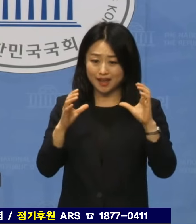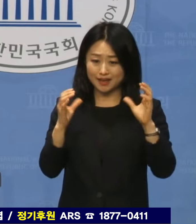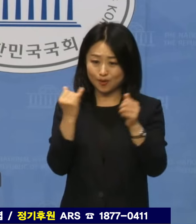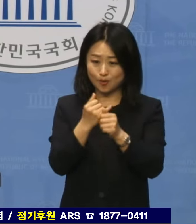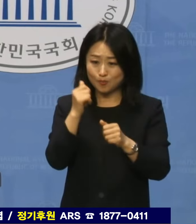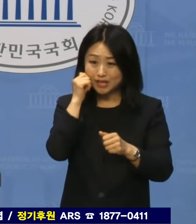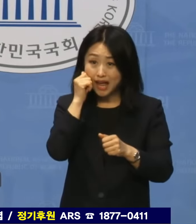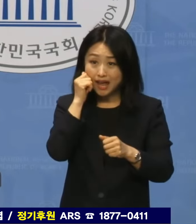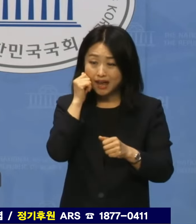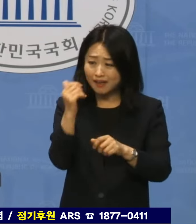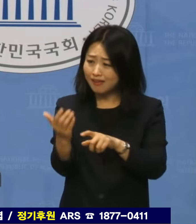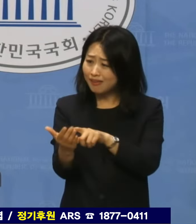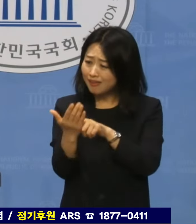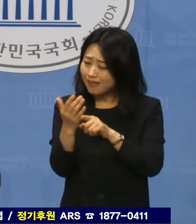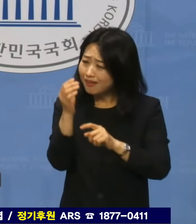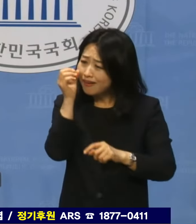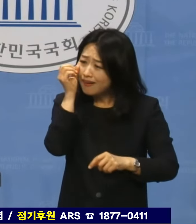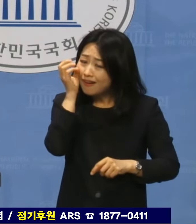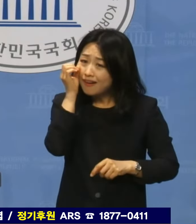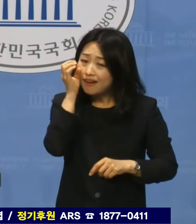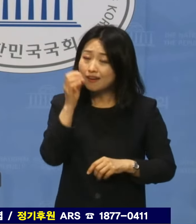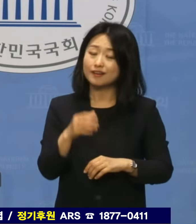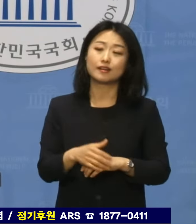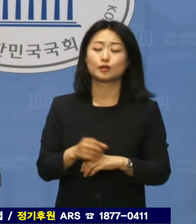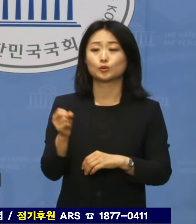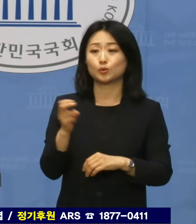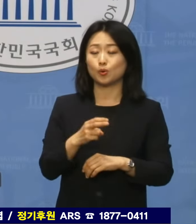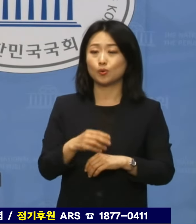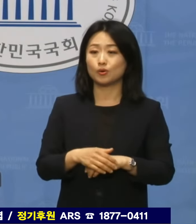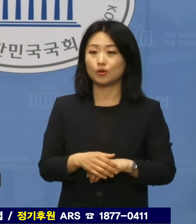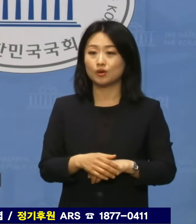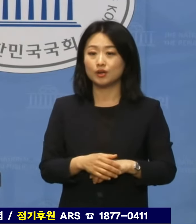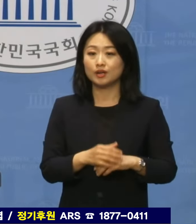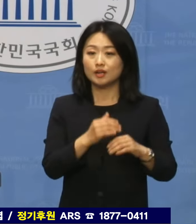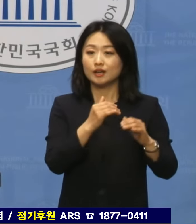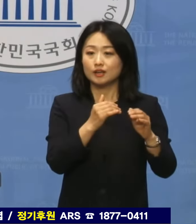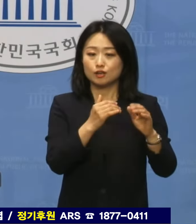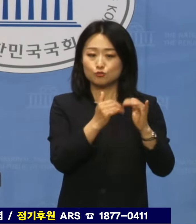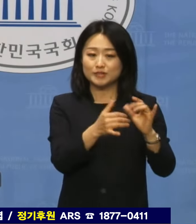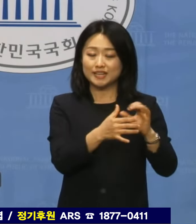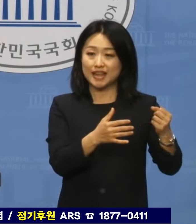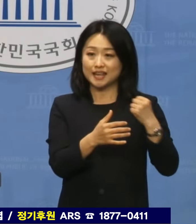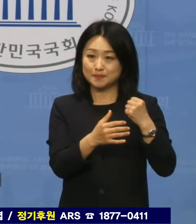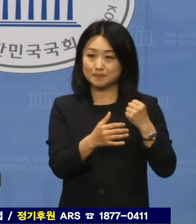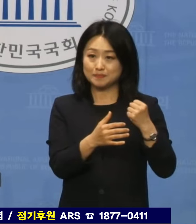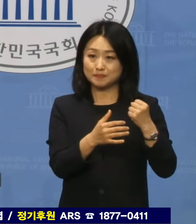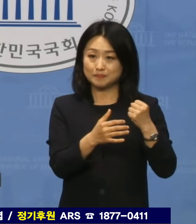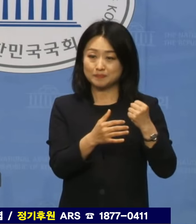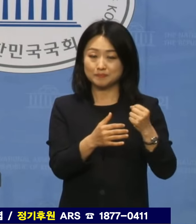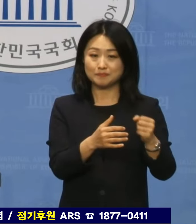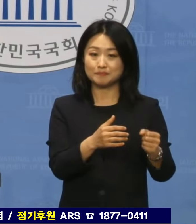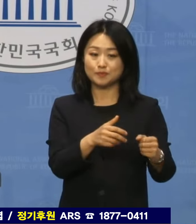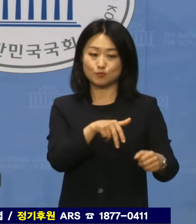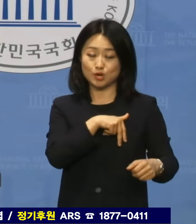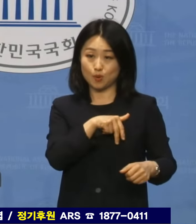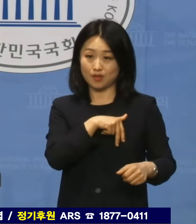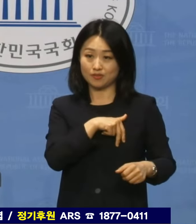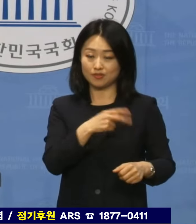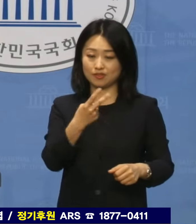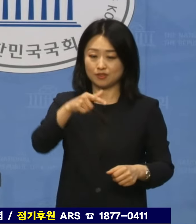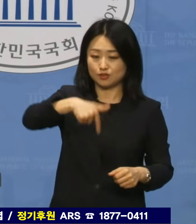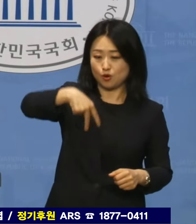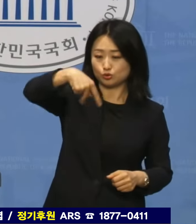국민의힘 김용호 서울시 의원이 기획한 민망한 행사는 또 어떤지 볼까요? 최근